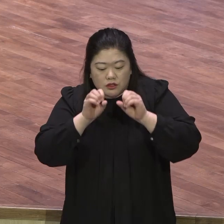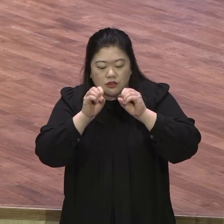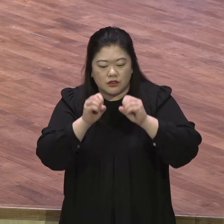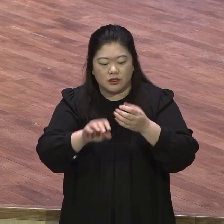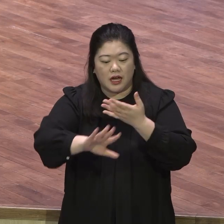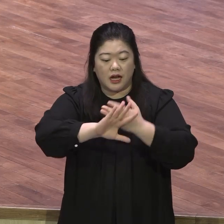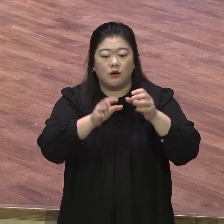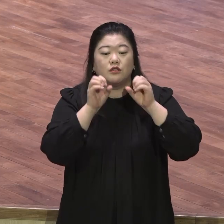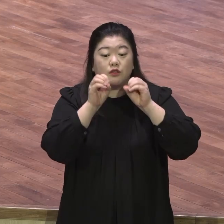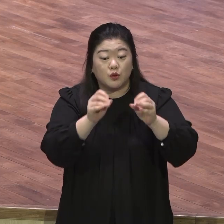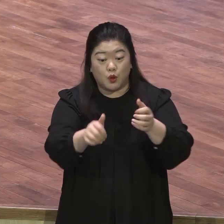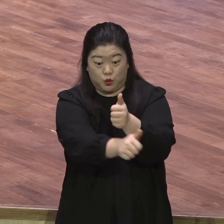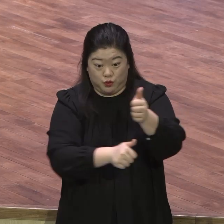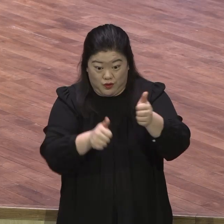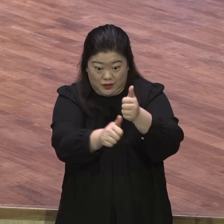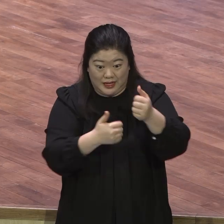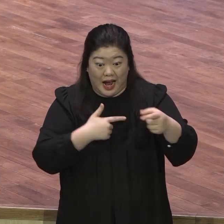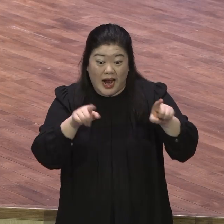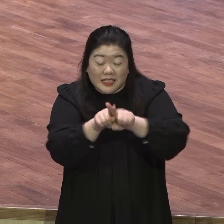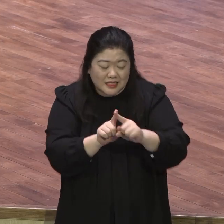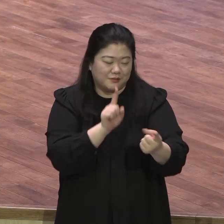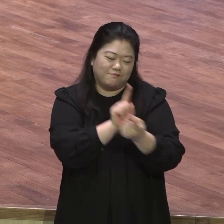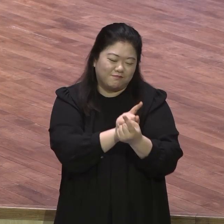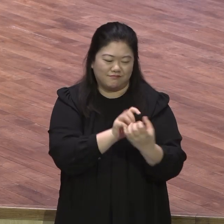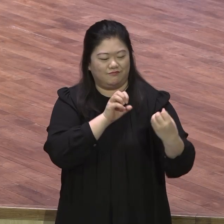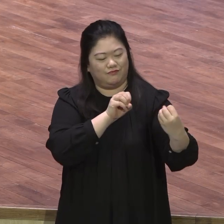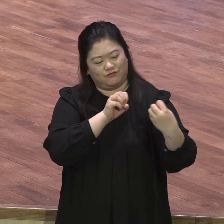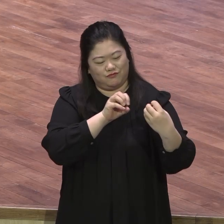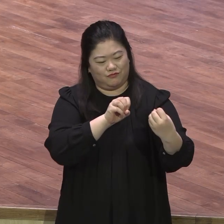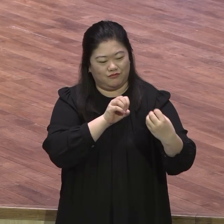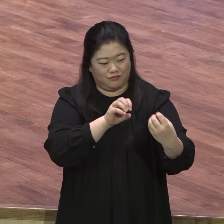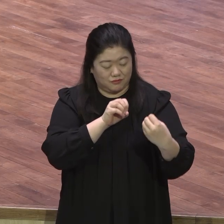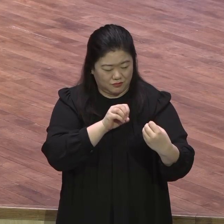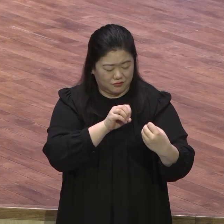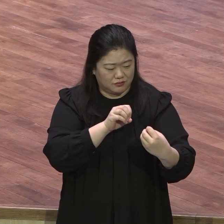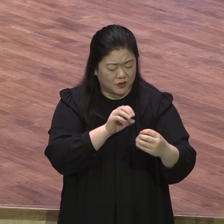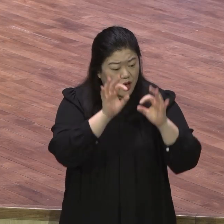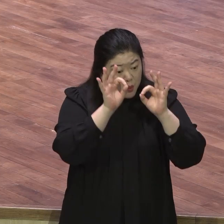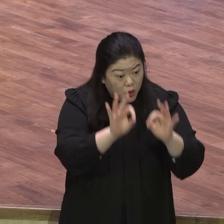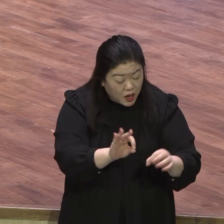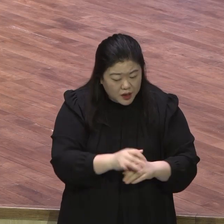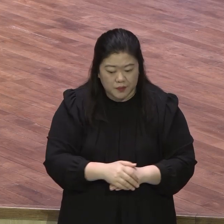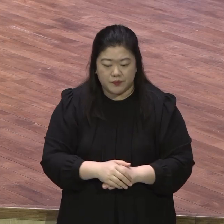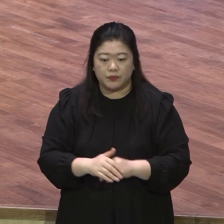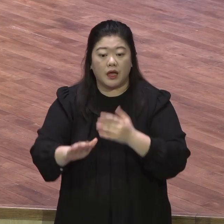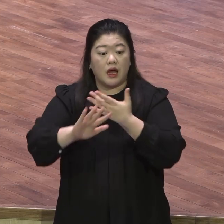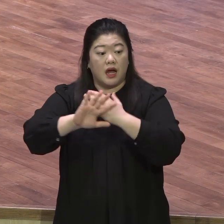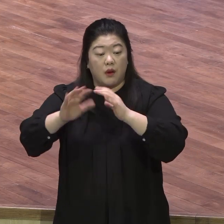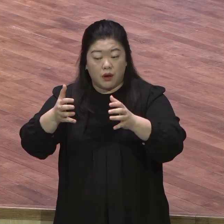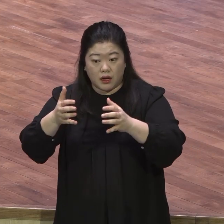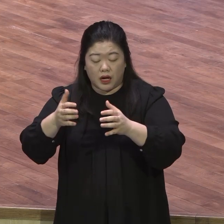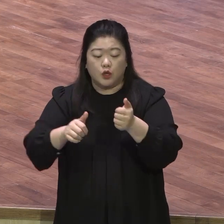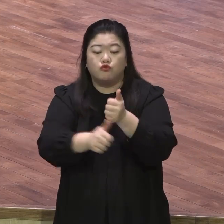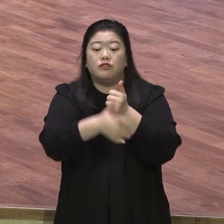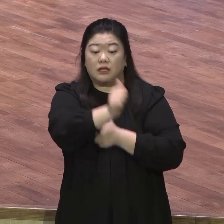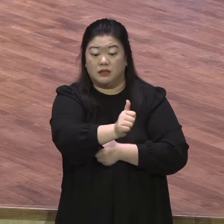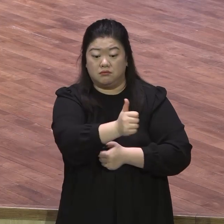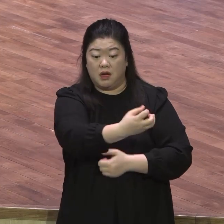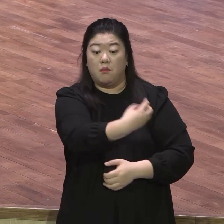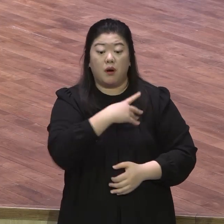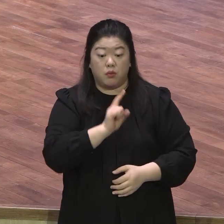국장 부국장 인사로 왔는데 그 중에 말없이 소리도 없이 위원장 말씀이에요